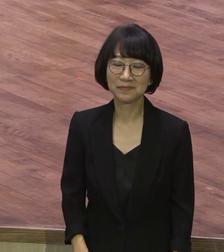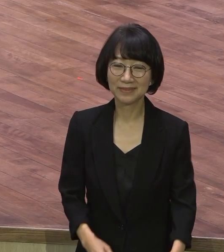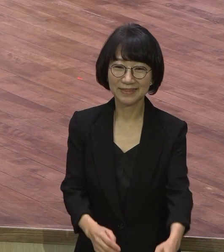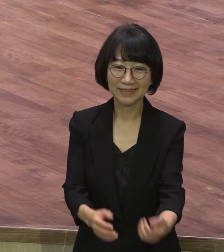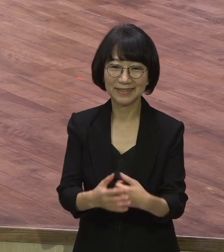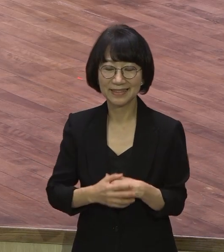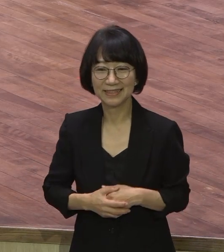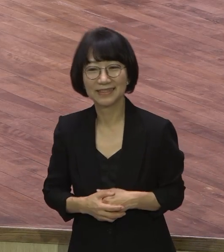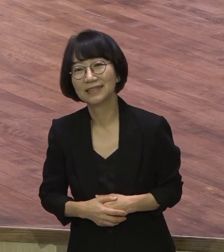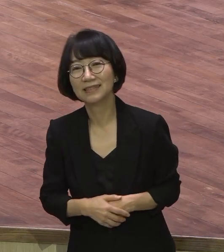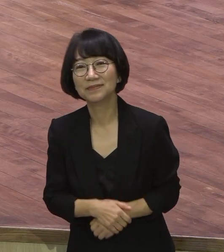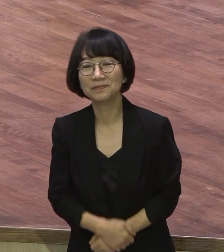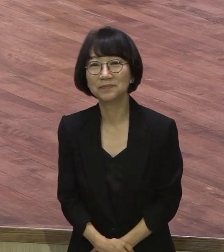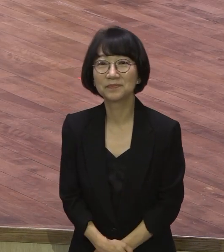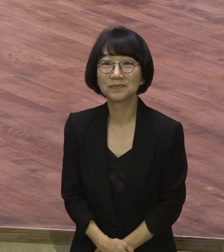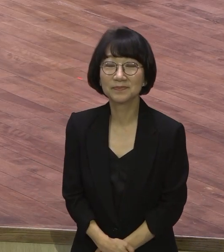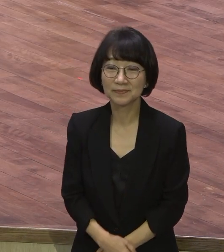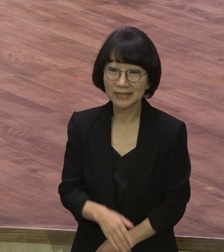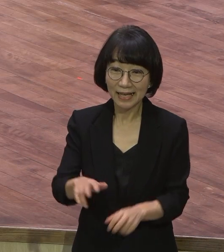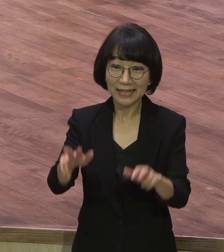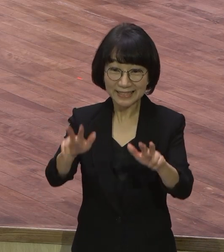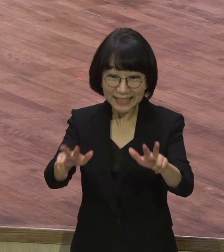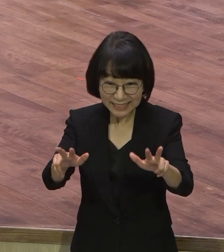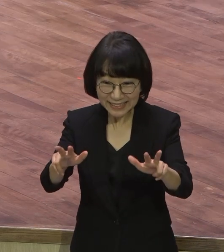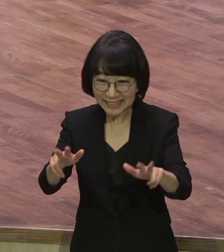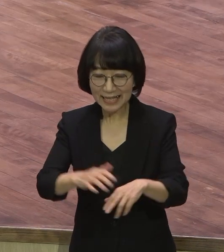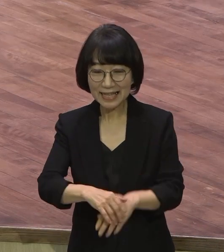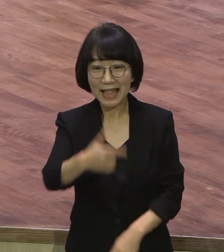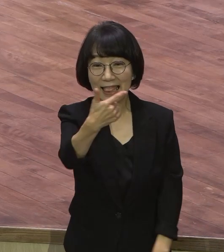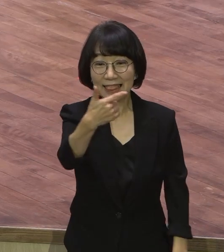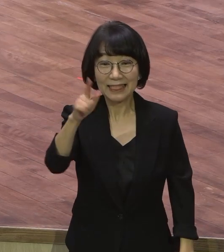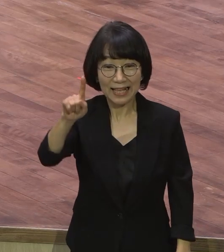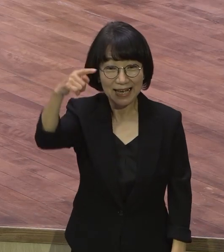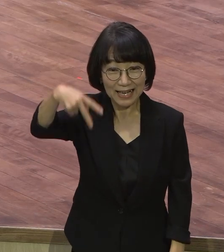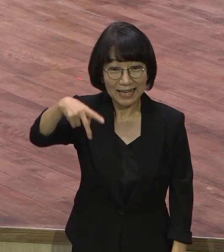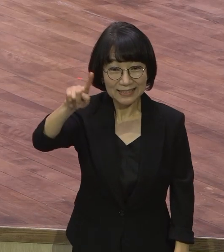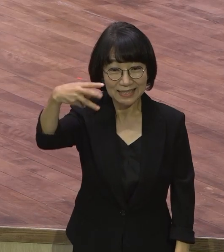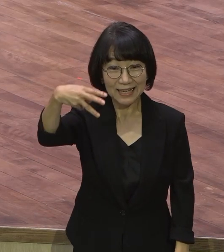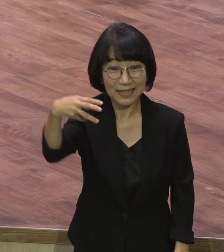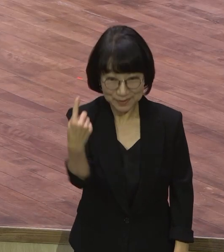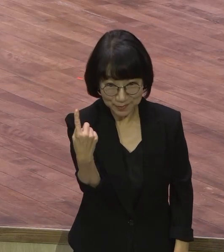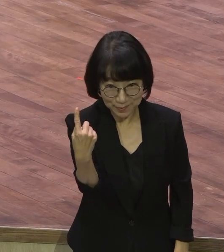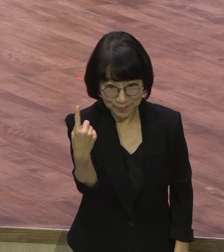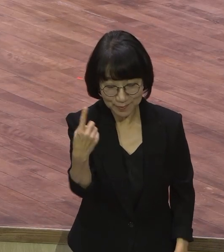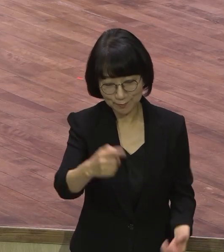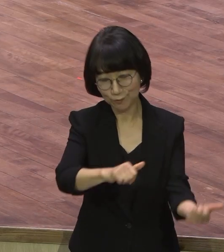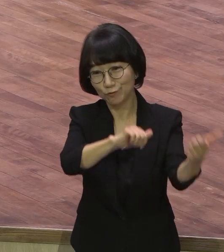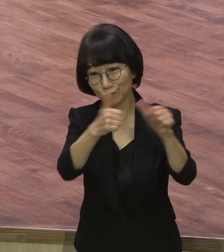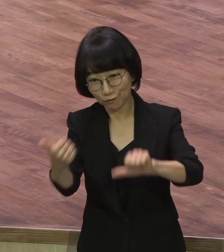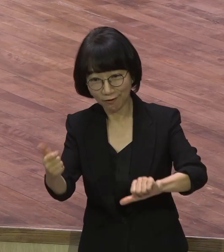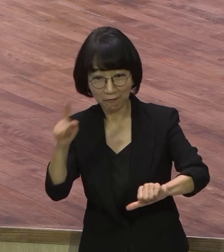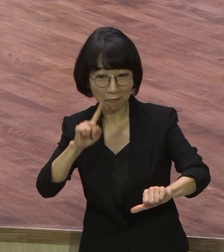지금 나 나 사로가 죽은지가 나흘 돼가지고 썩어 냄새 나는데 어디있냐